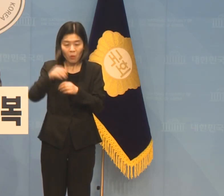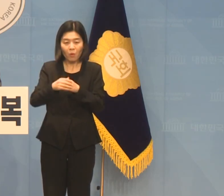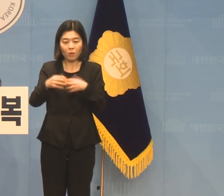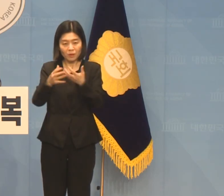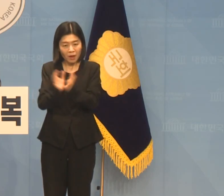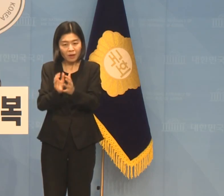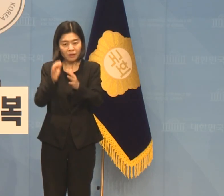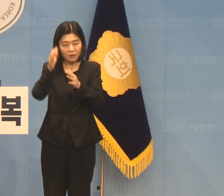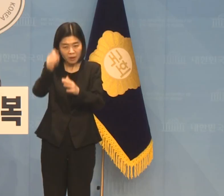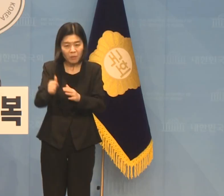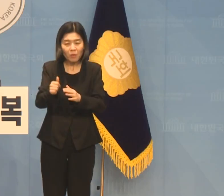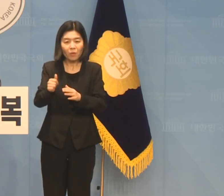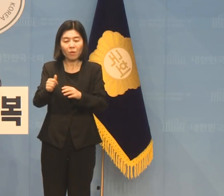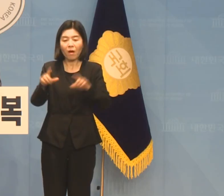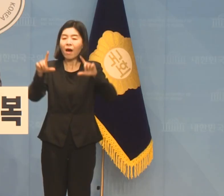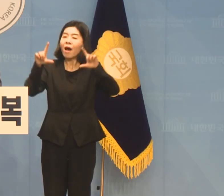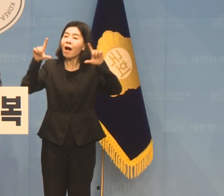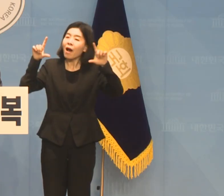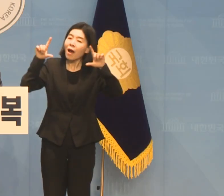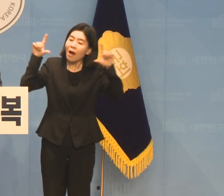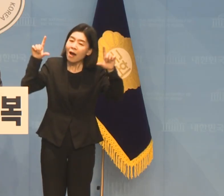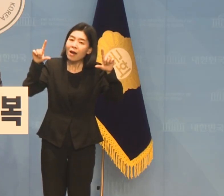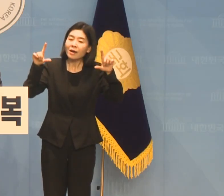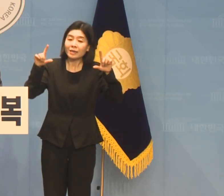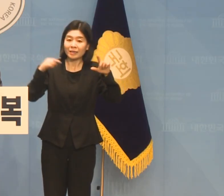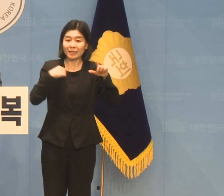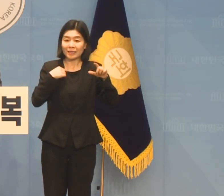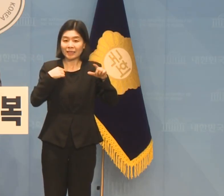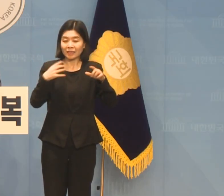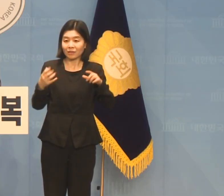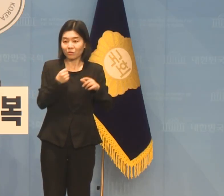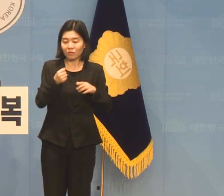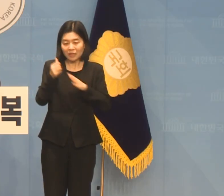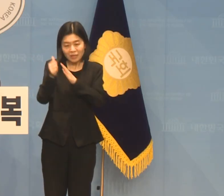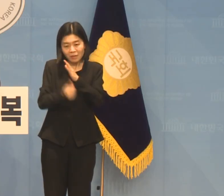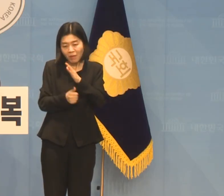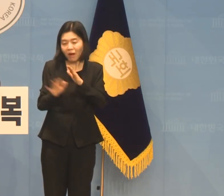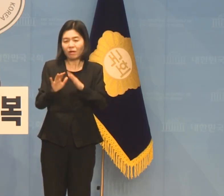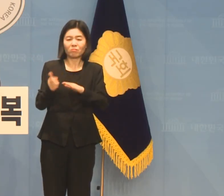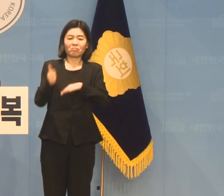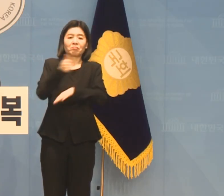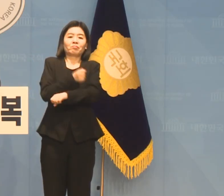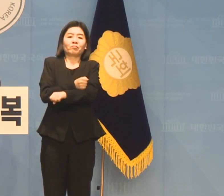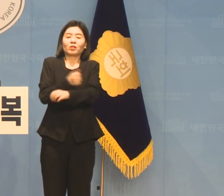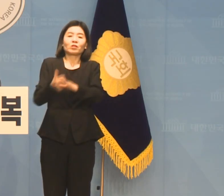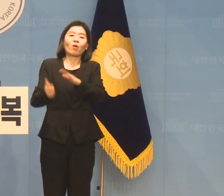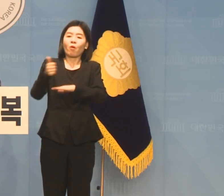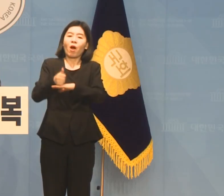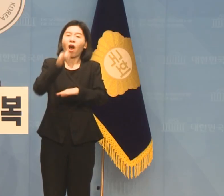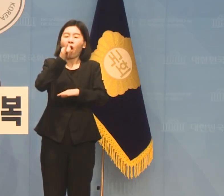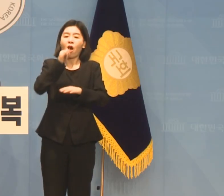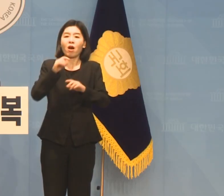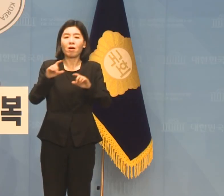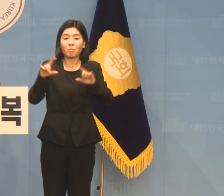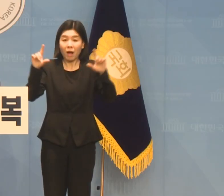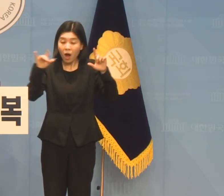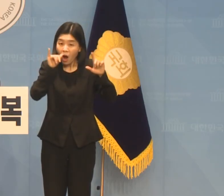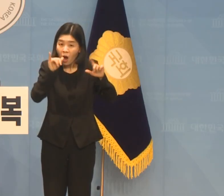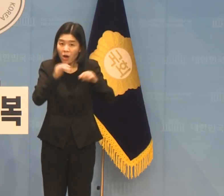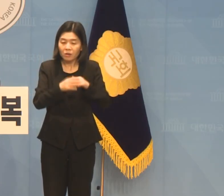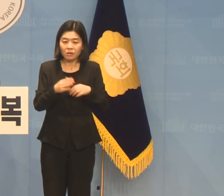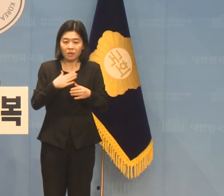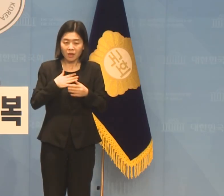인지도의 편승에 자신의 실패 경험을 성과로 포장하거나 자신의 치명적 흠을 숨기고 있는 후보들이